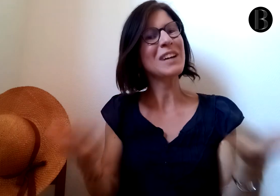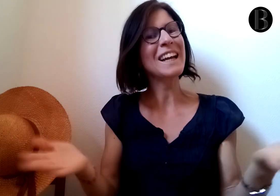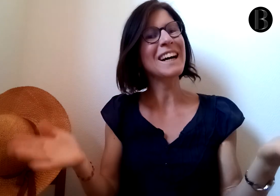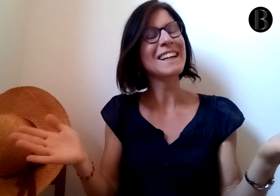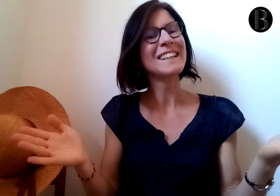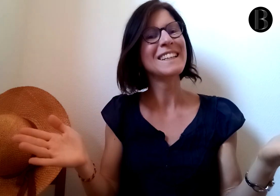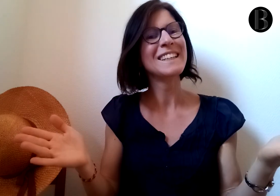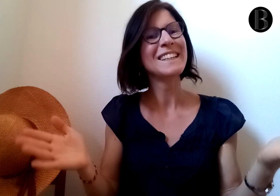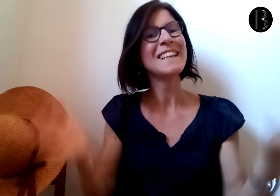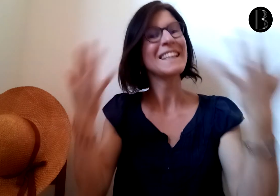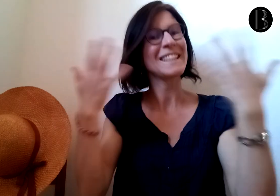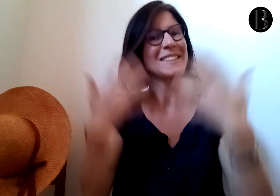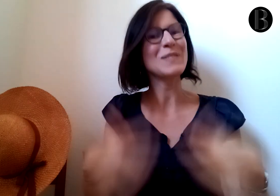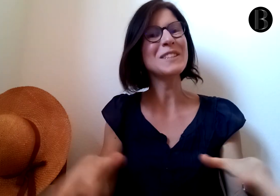Voilà, c'est fini.